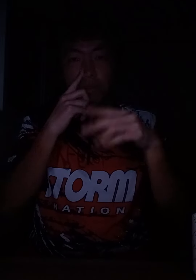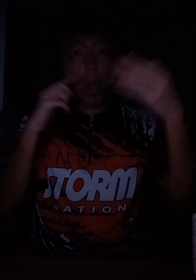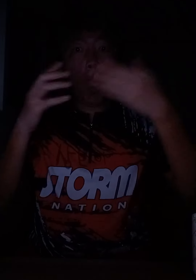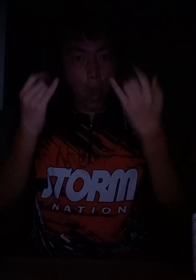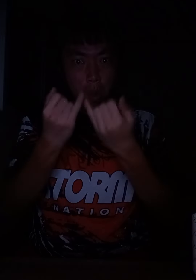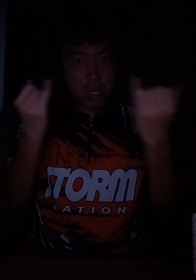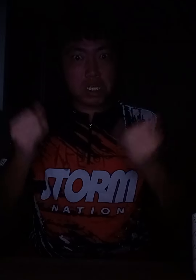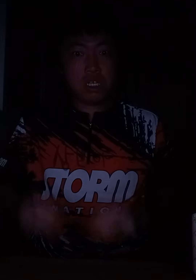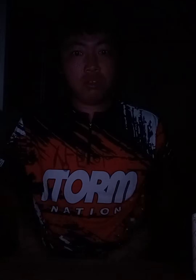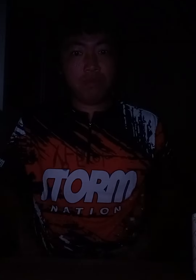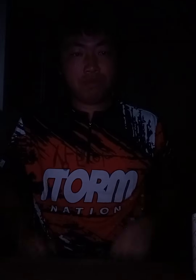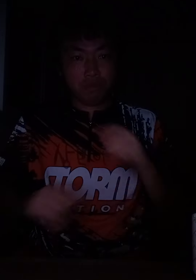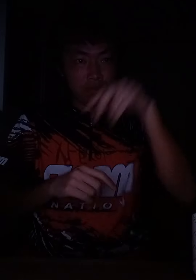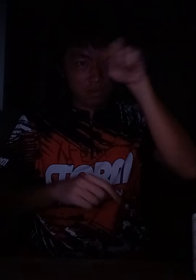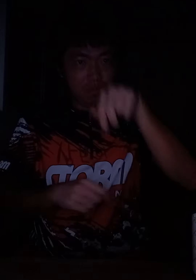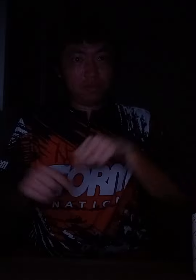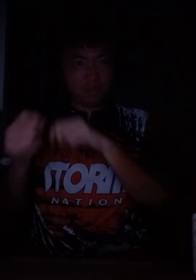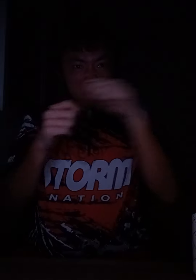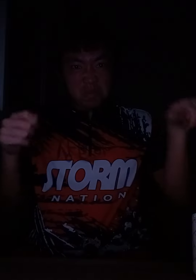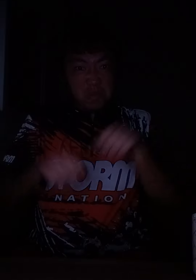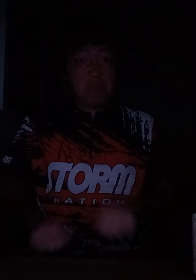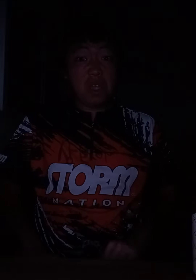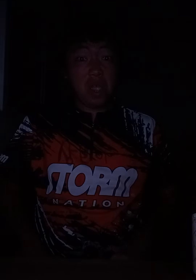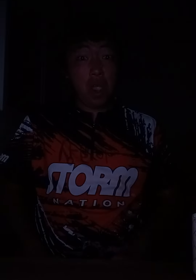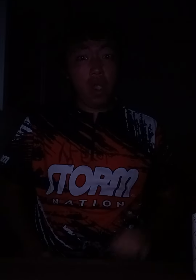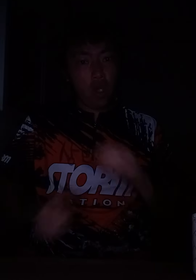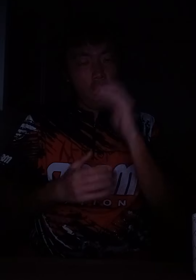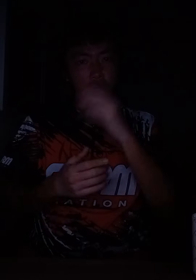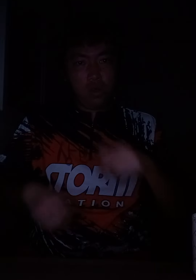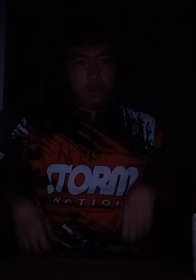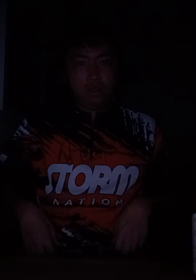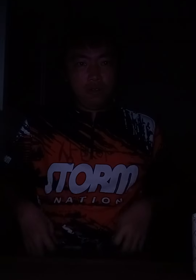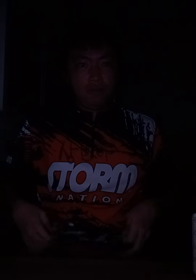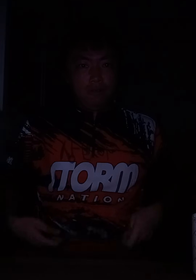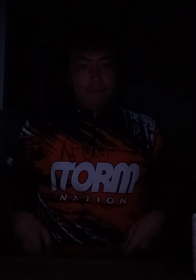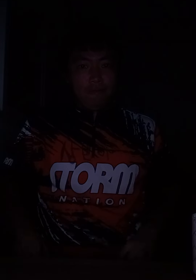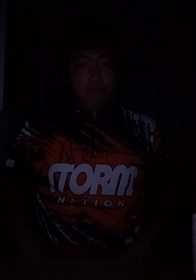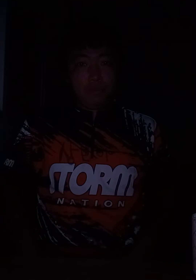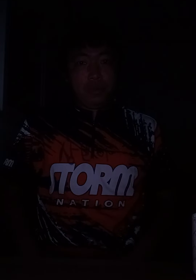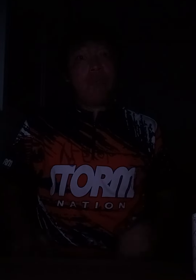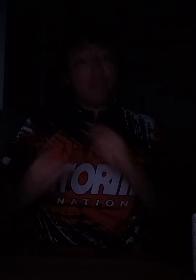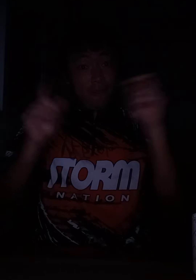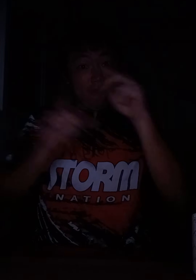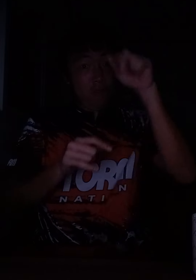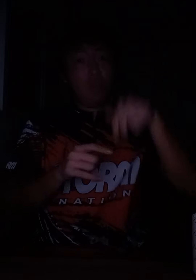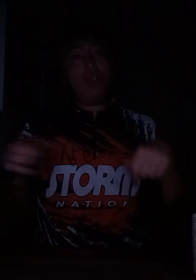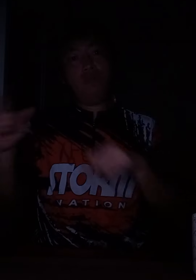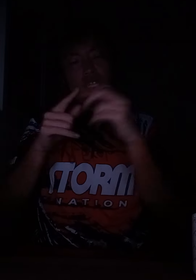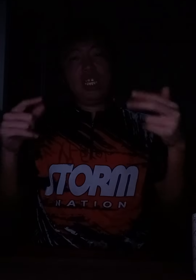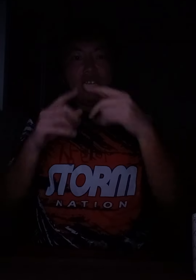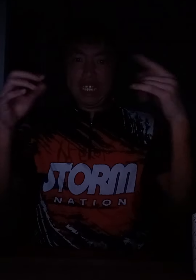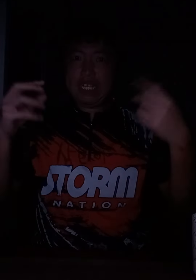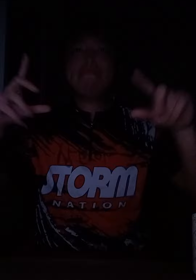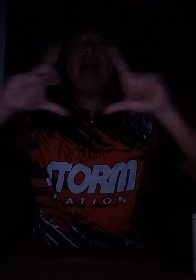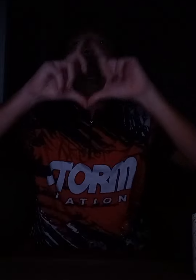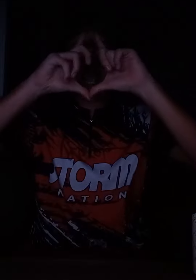벌금, 승객들을 위험에 빠뜨리는 반사회적인 범죄로 보기 때문입니다. 앞서 경찰은 대중교통 이용 시 마스크를